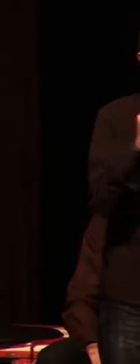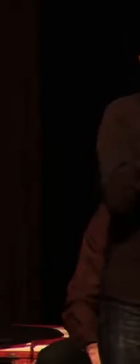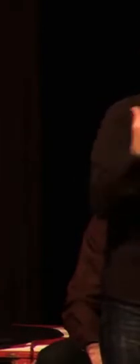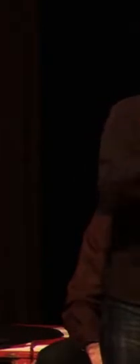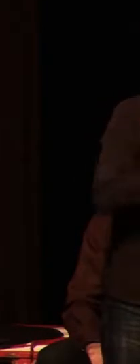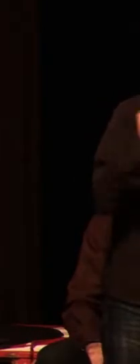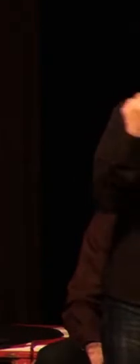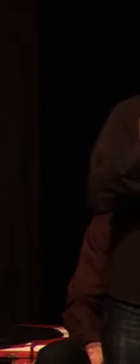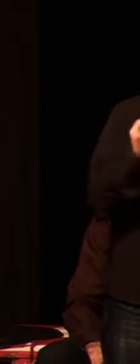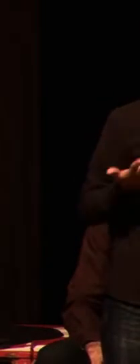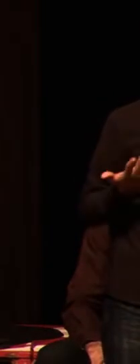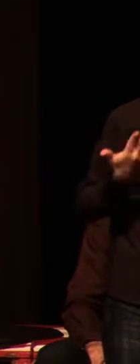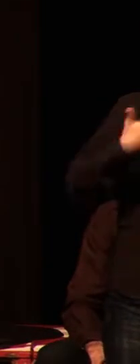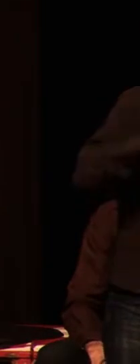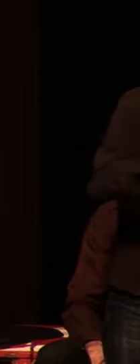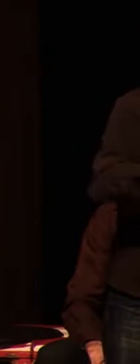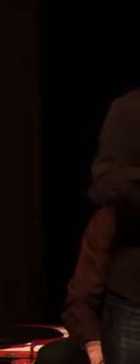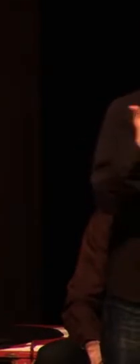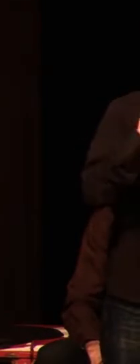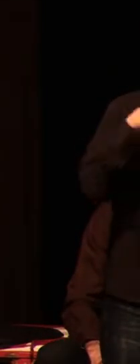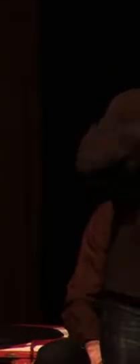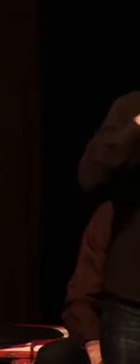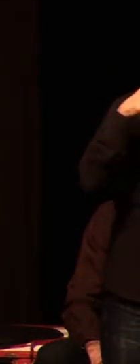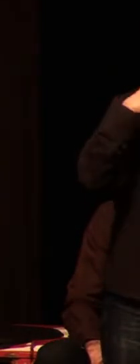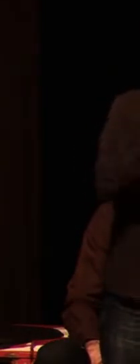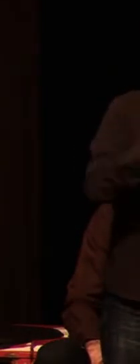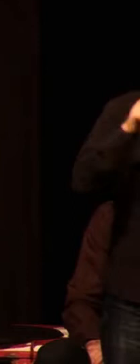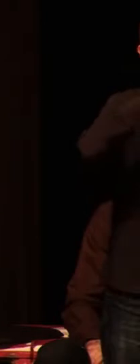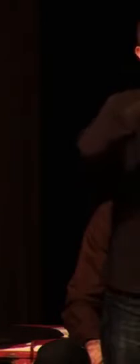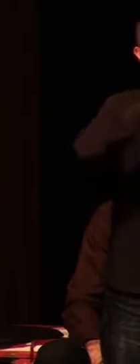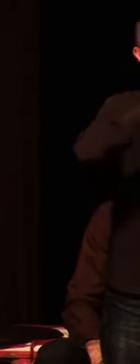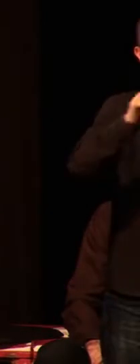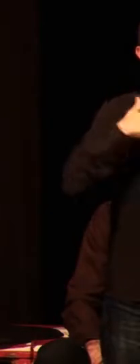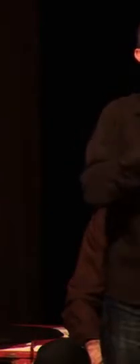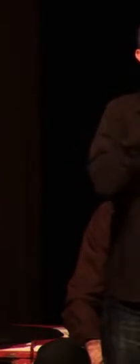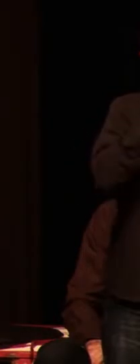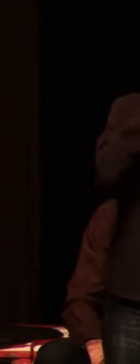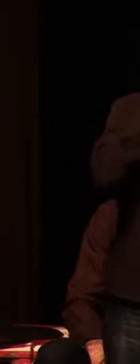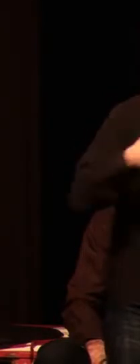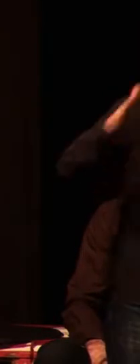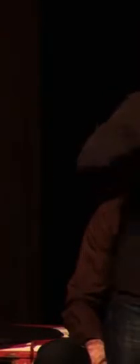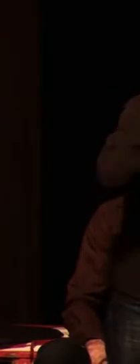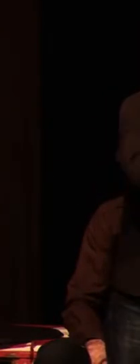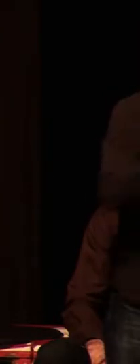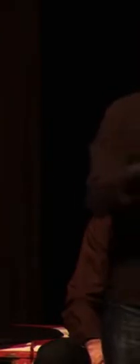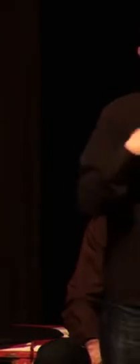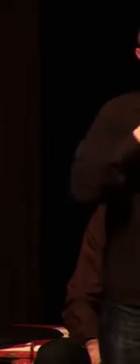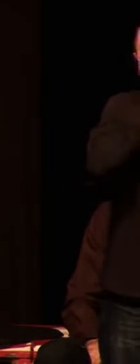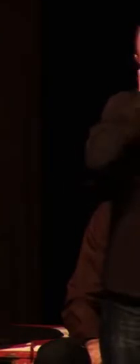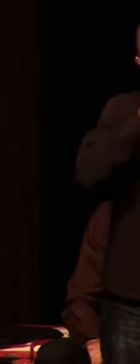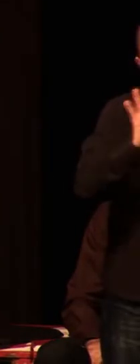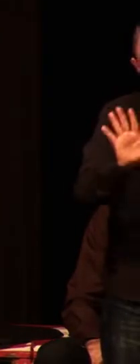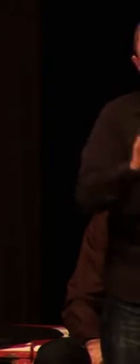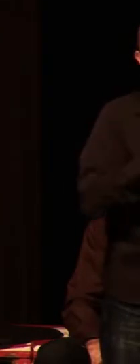hi ha de transpirar, perquè hi ha de ser implícita la lluita feminista i antipatriarcal. I tampoc no vull oblidar aquí